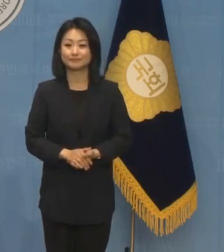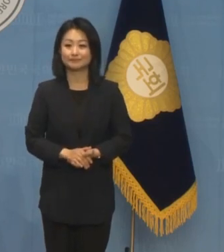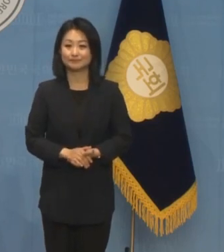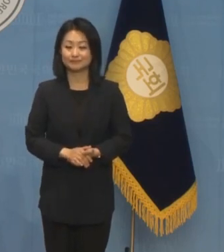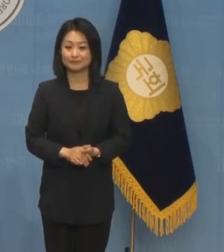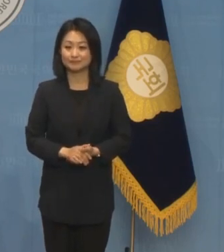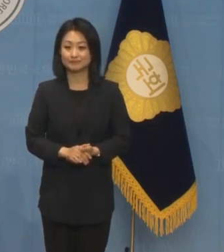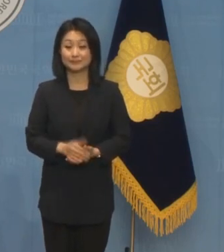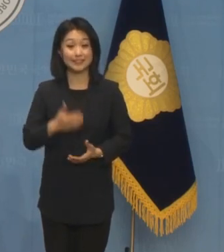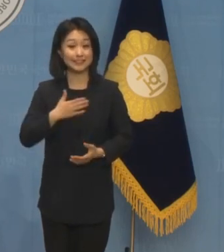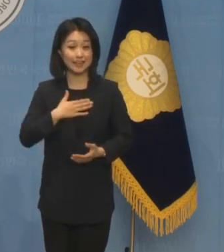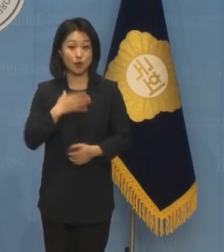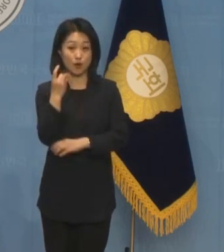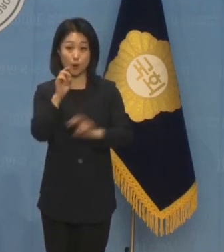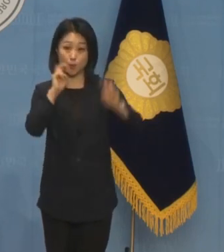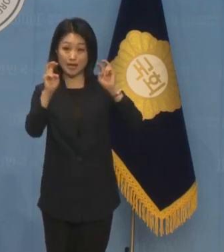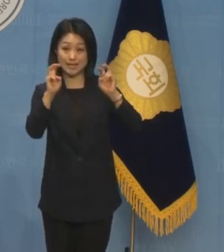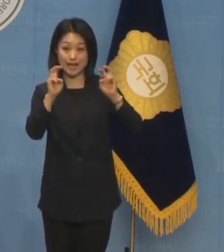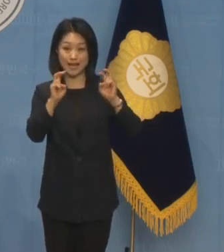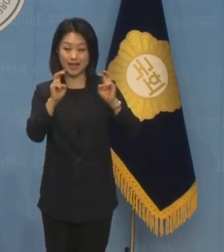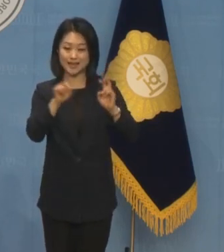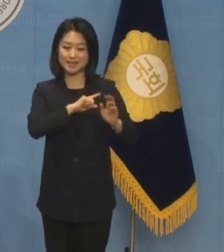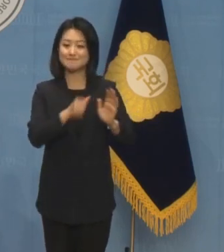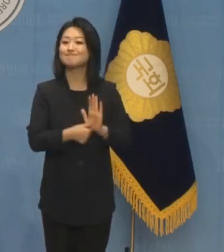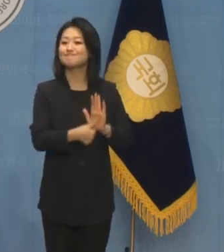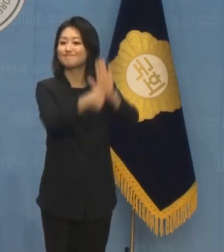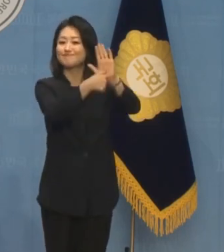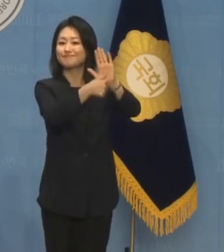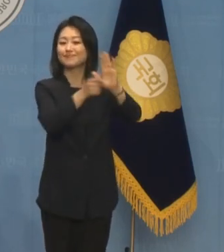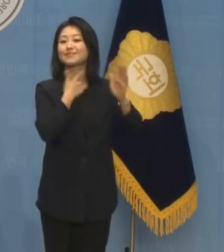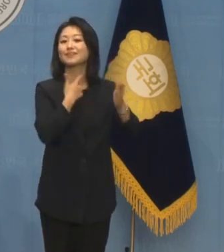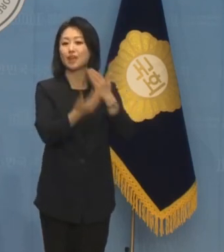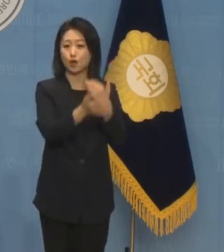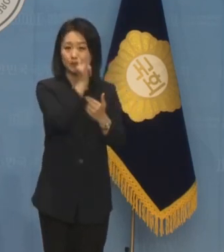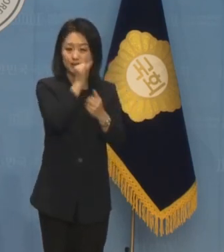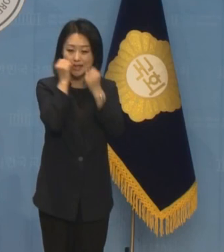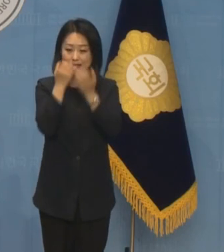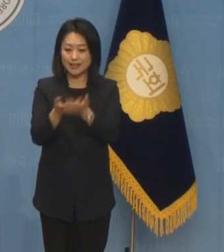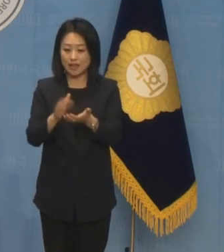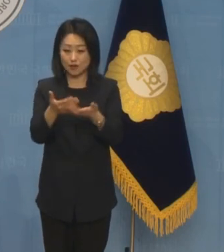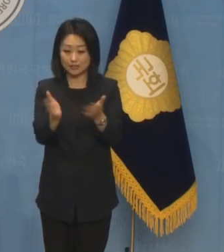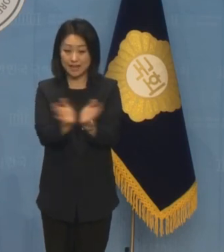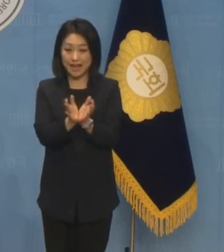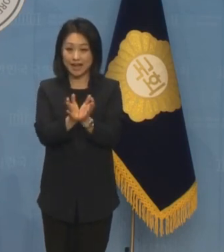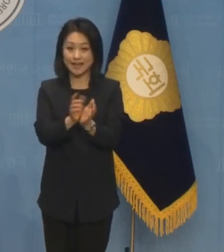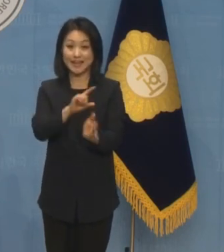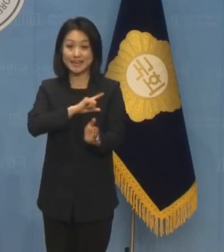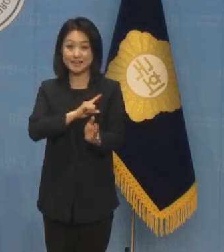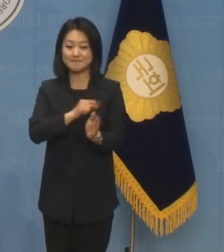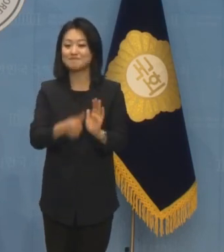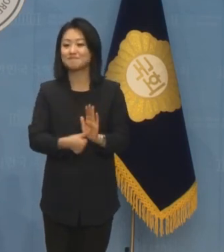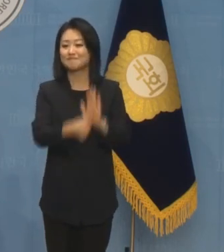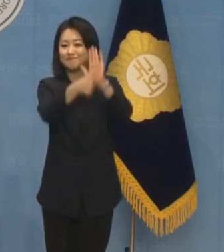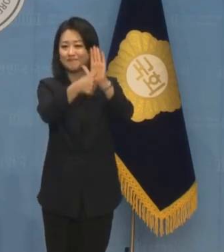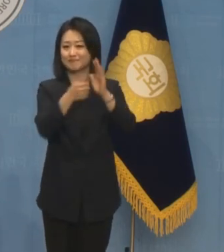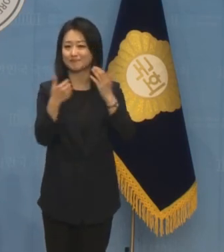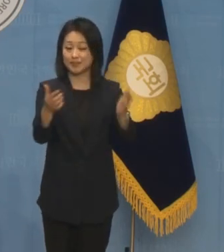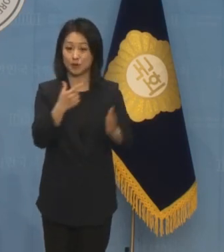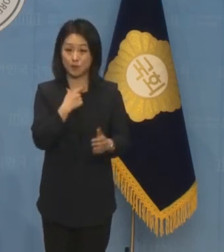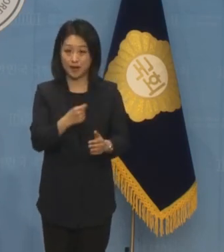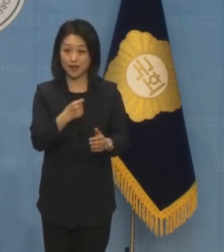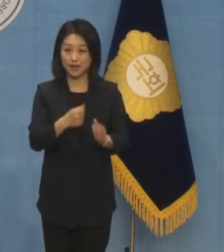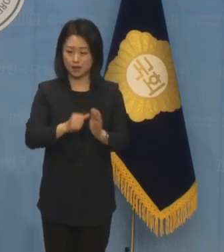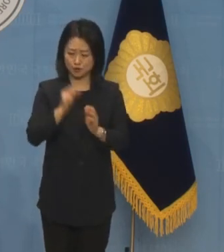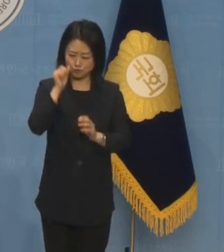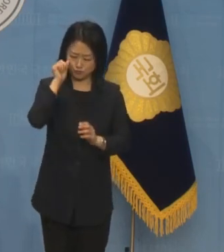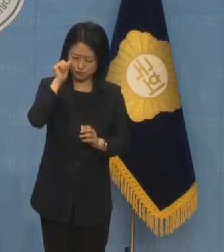브랜드 컨설턴트로서의 경험을 살려 개혁신당의 이미지를 확실히 만들어내겠습니다. 우리 당의